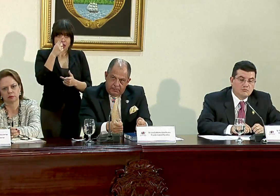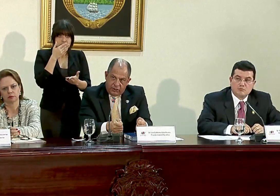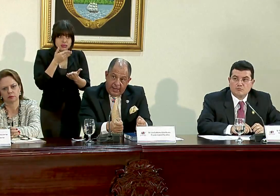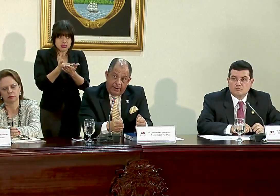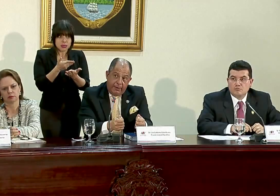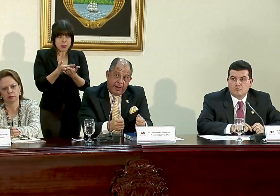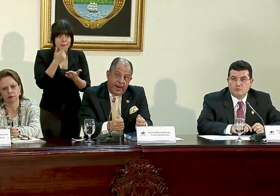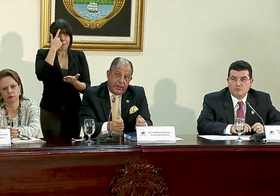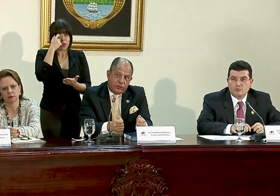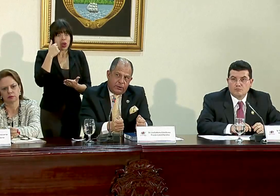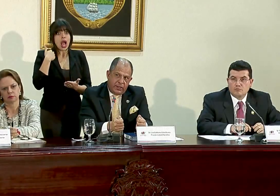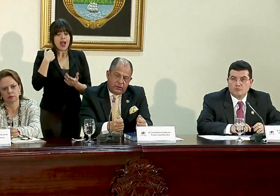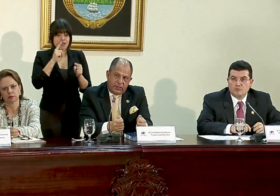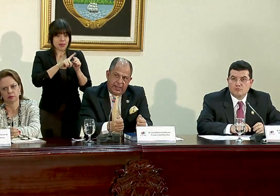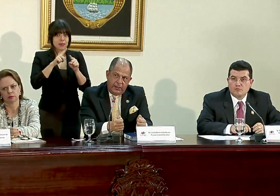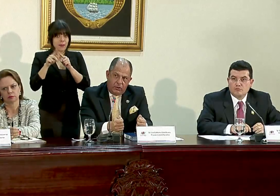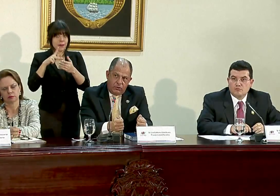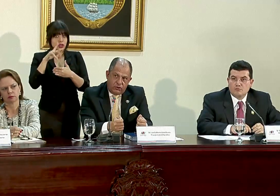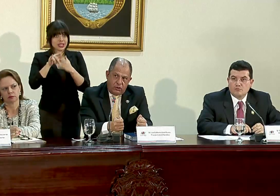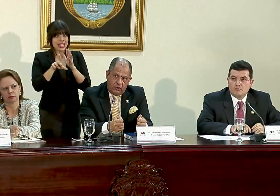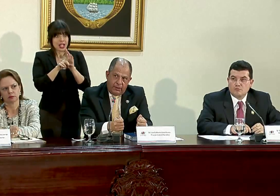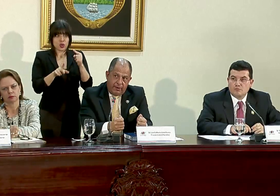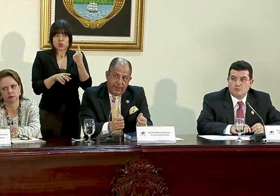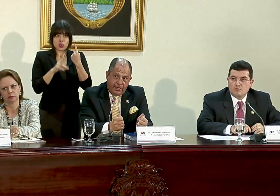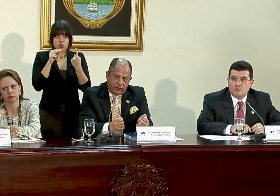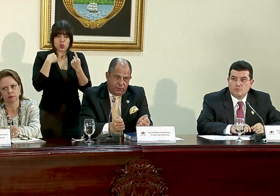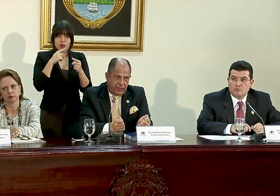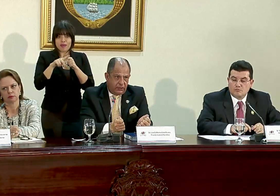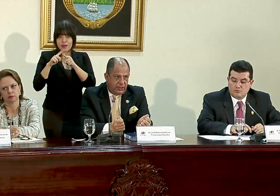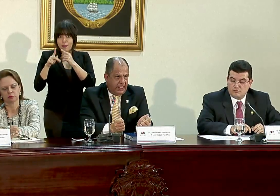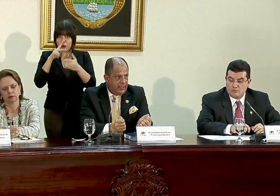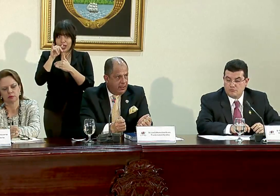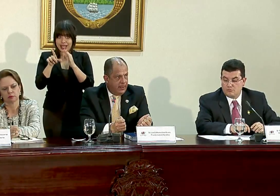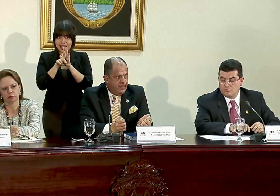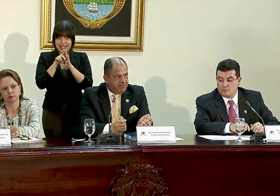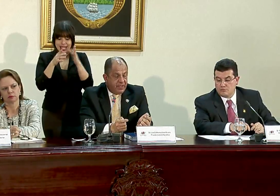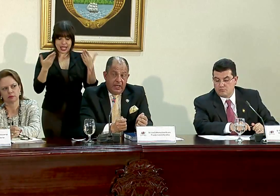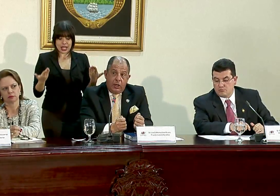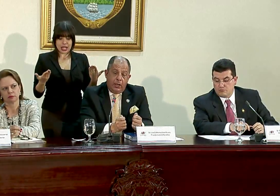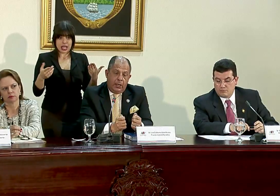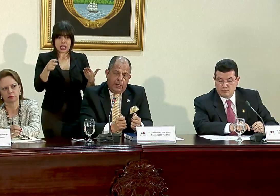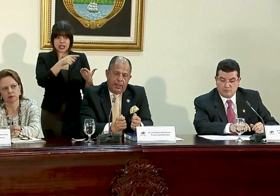porque había varios proyectos de ley no uno solo había varios proyectos de ley